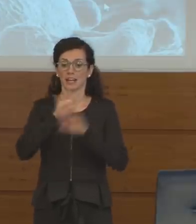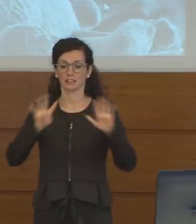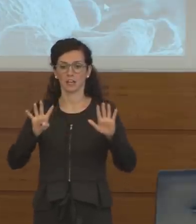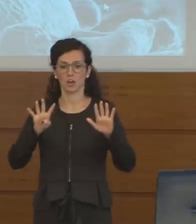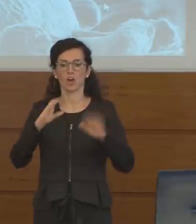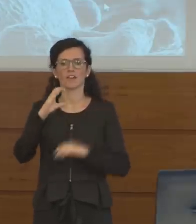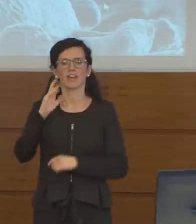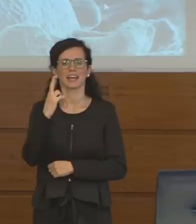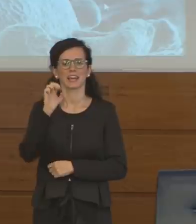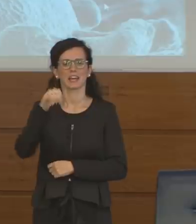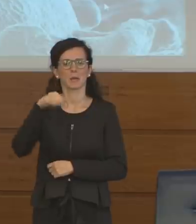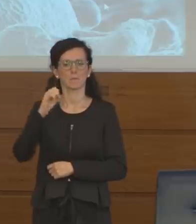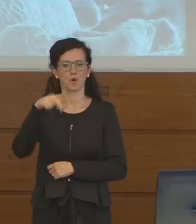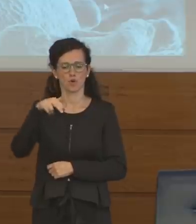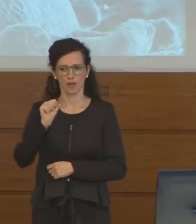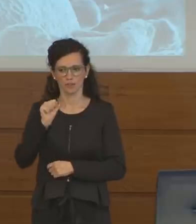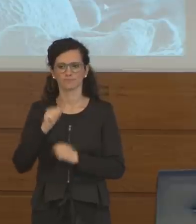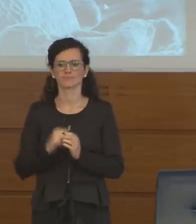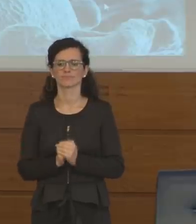di Cremona,